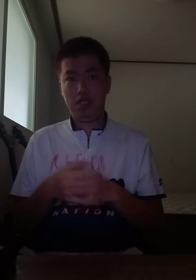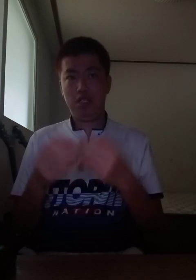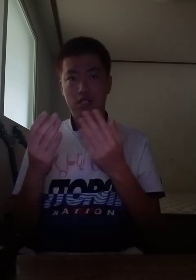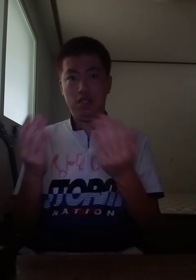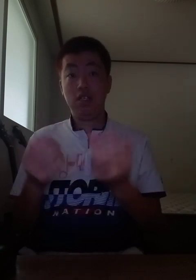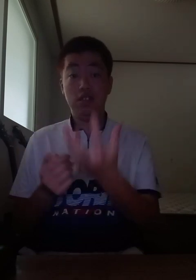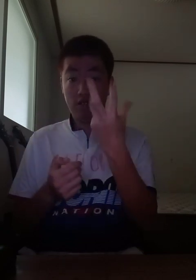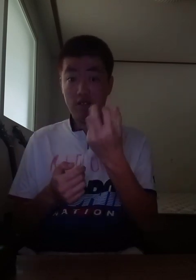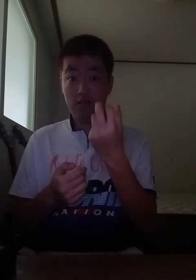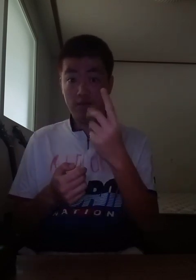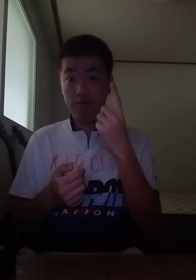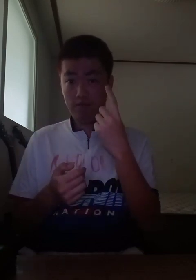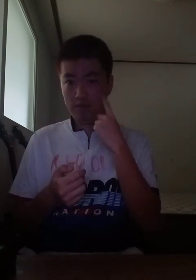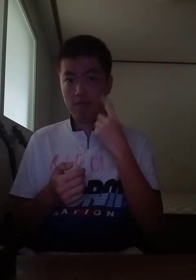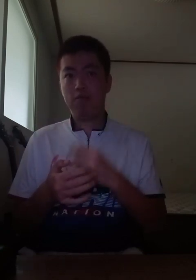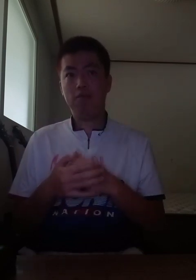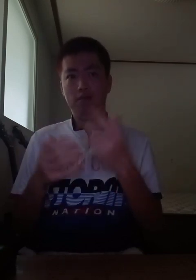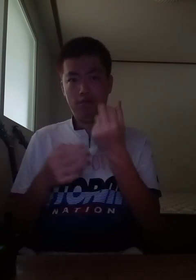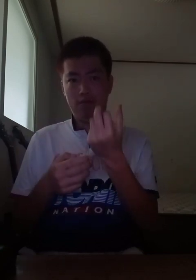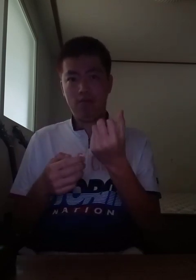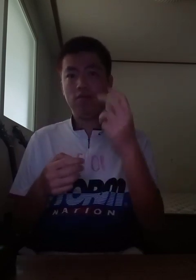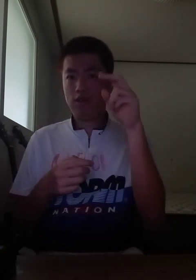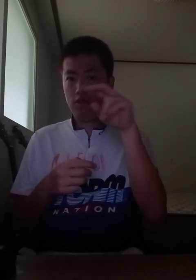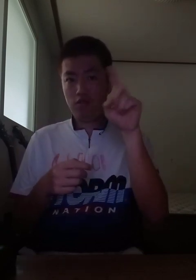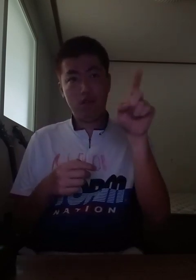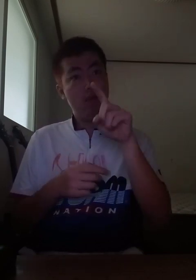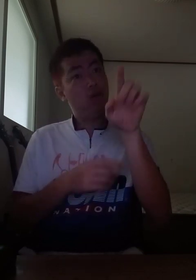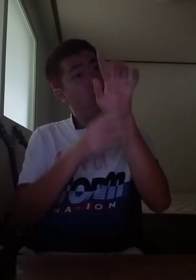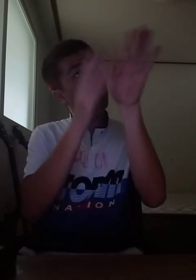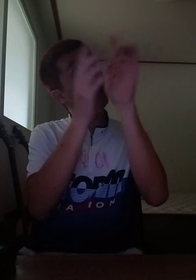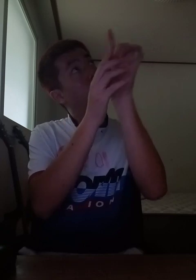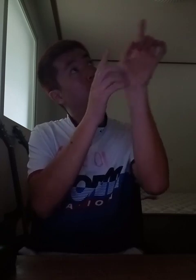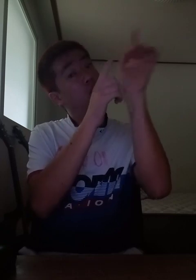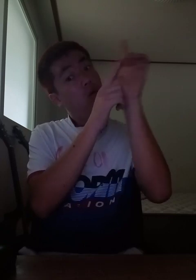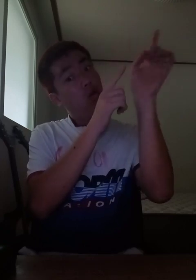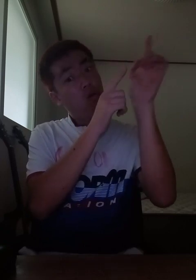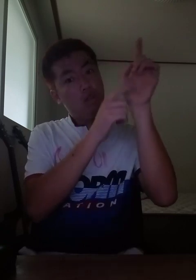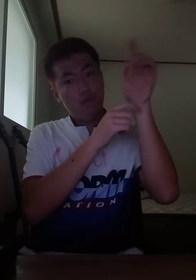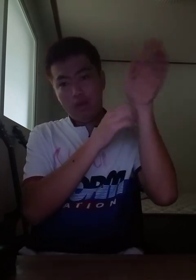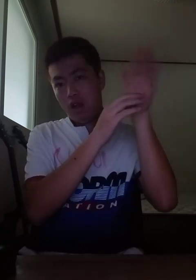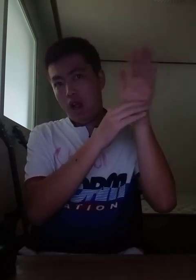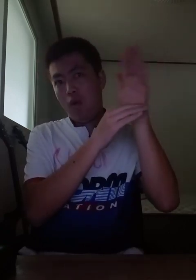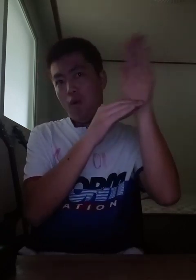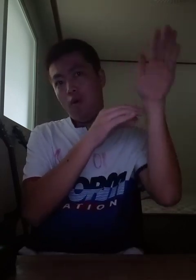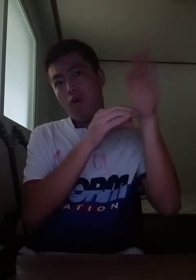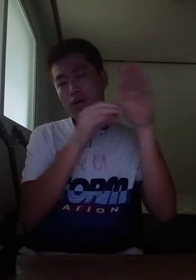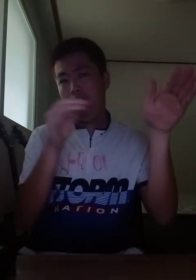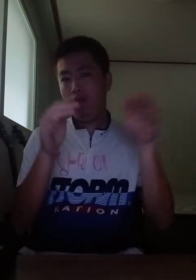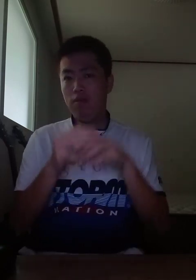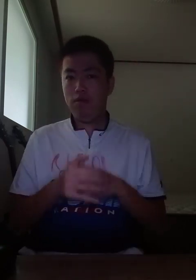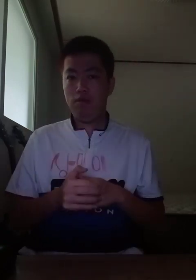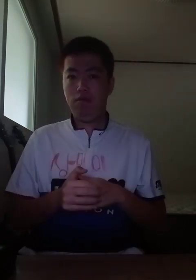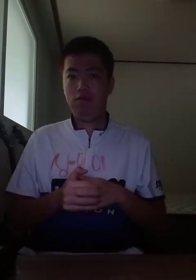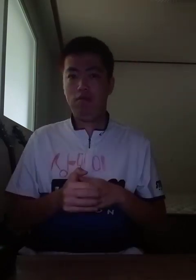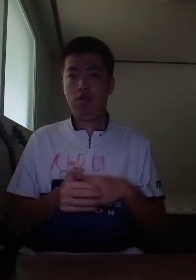네, 이것이 비상벨입니다. 이 비상벨을 누르게 되면 저 위로 보시는 CCTV가 실시간 녹화가 됩니다. 그런데